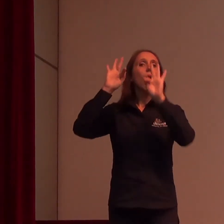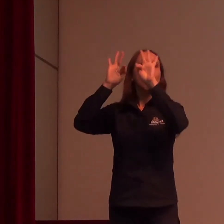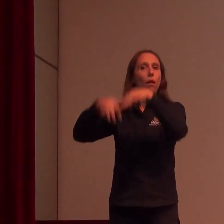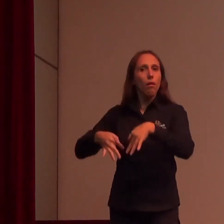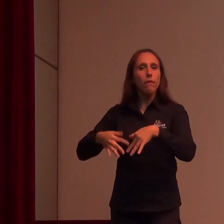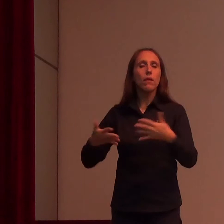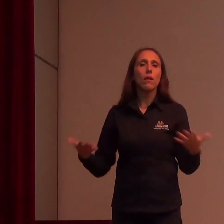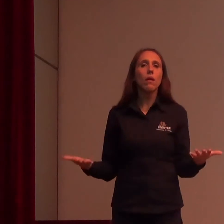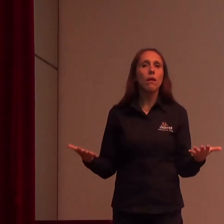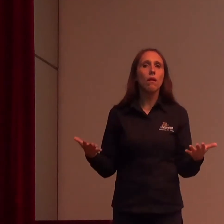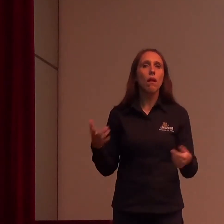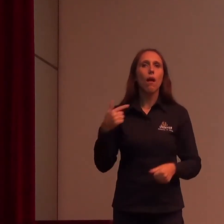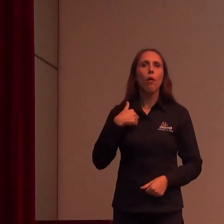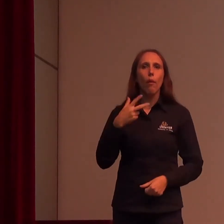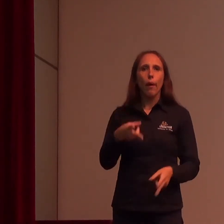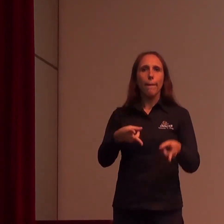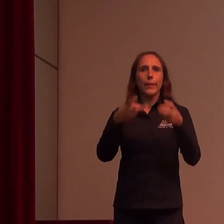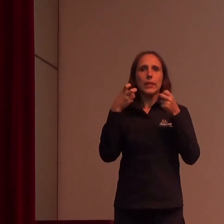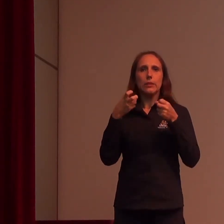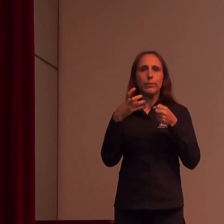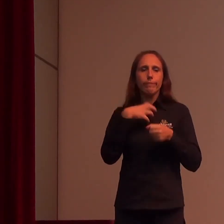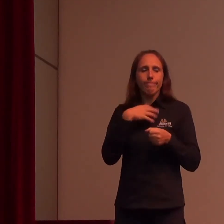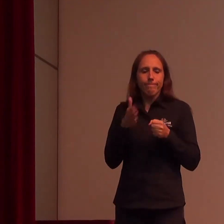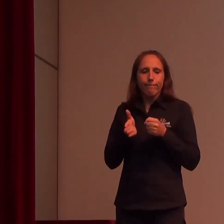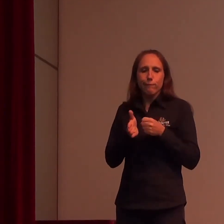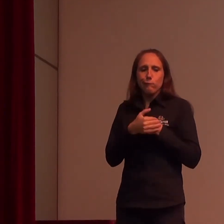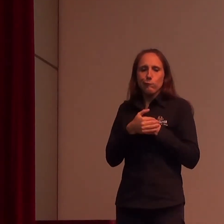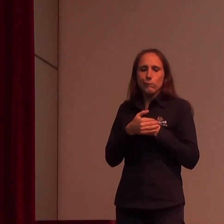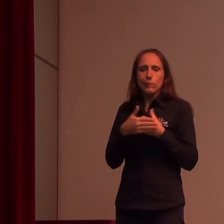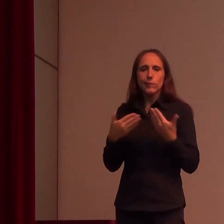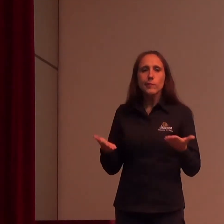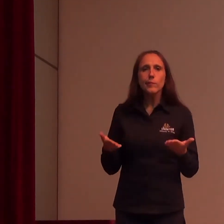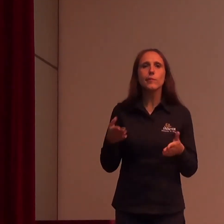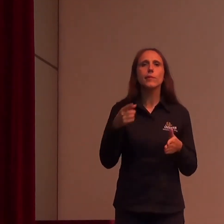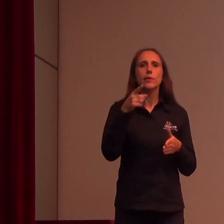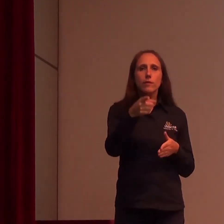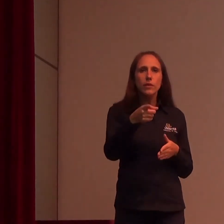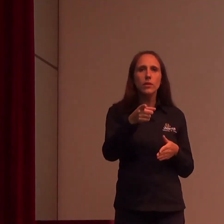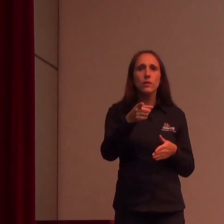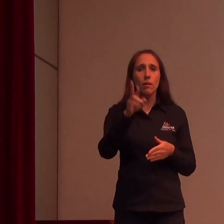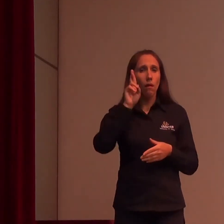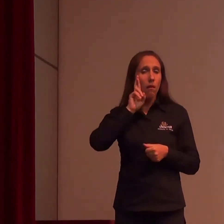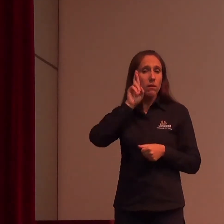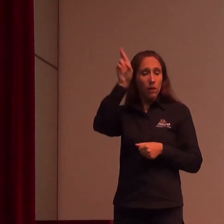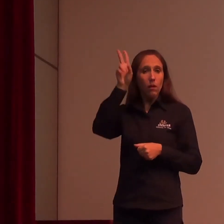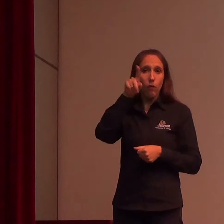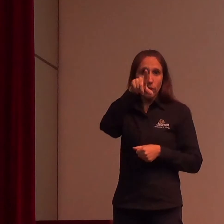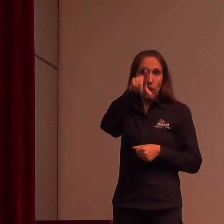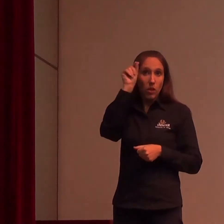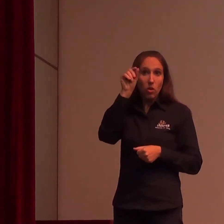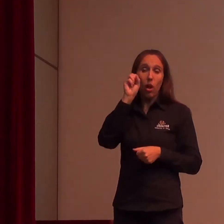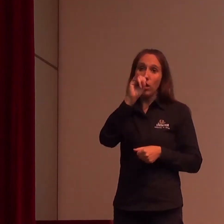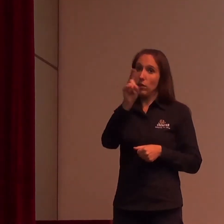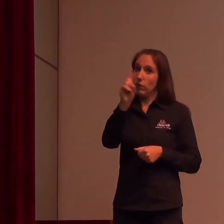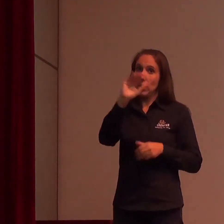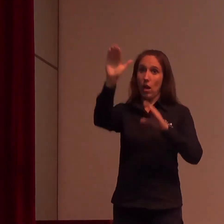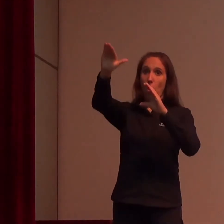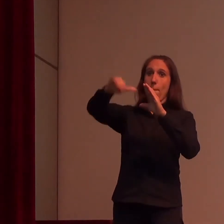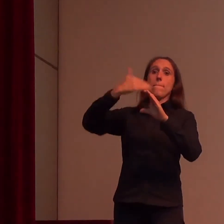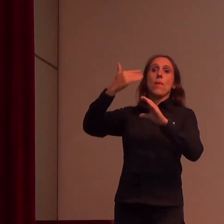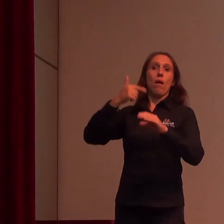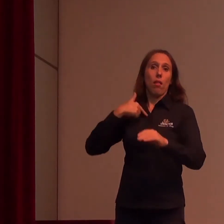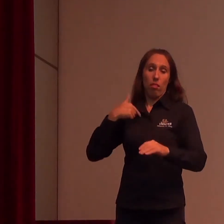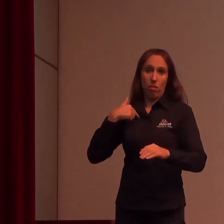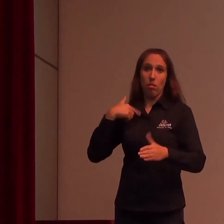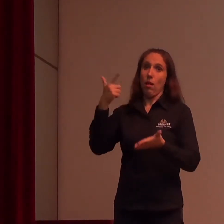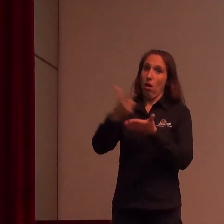olha, de uma forma assim, velada, né, o senhor veja lá, o senhor que escolhe, se o senhor não me mandar o livro, eu vou ter que tomar providência, não sei o